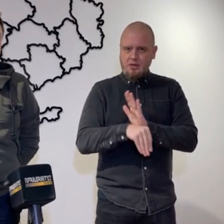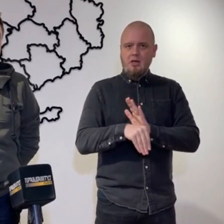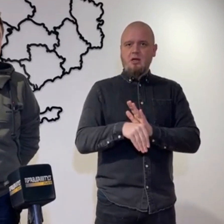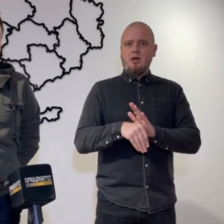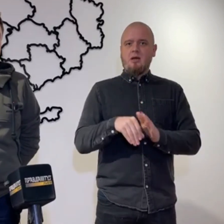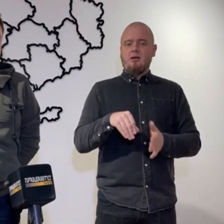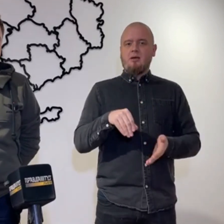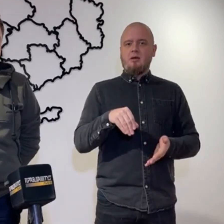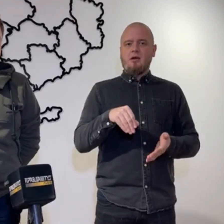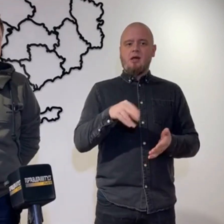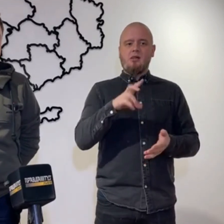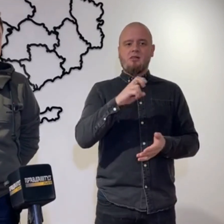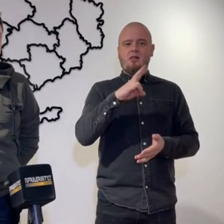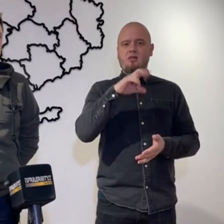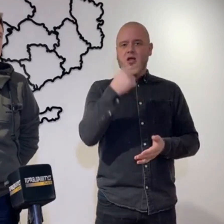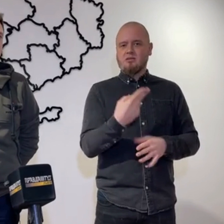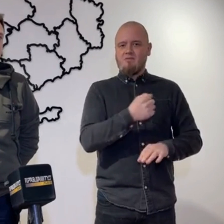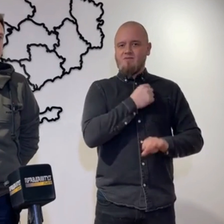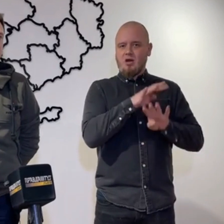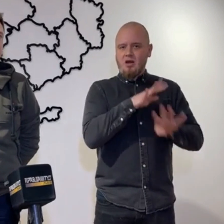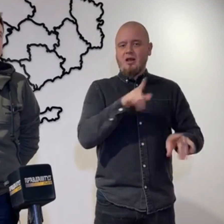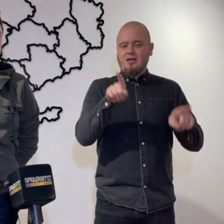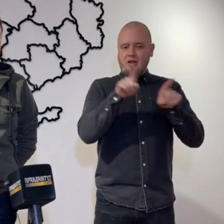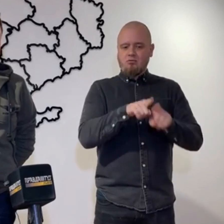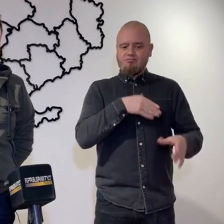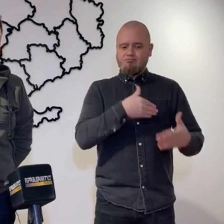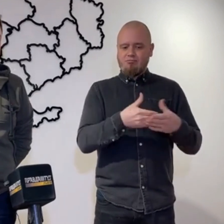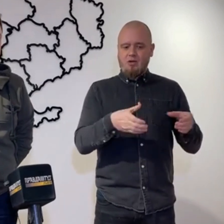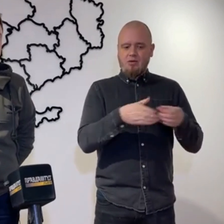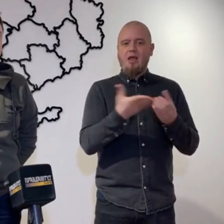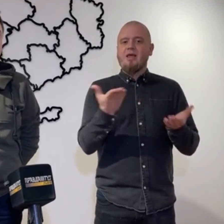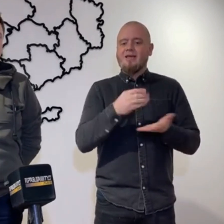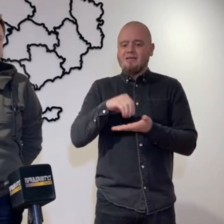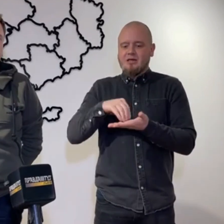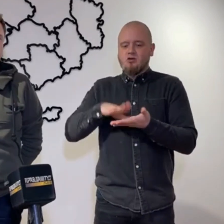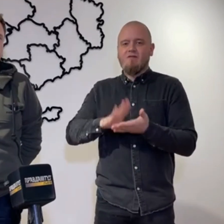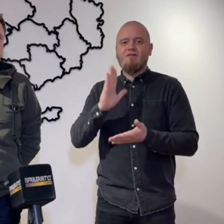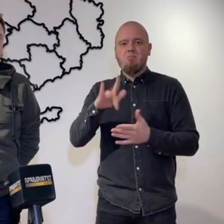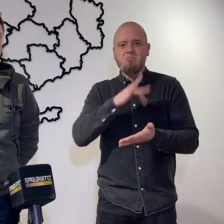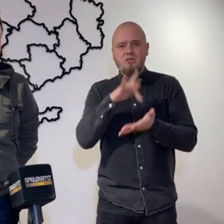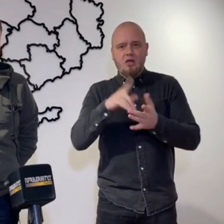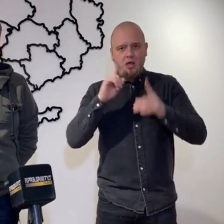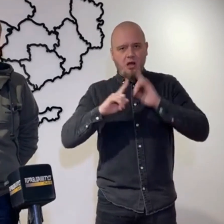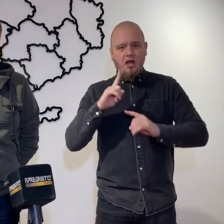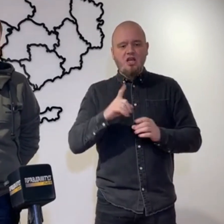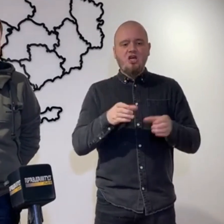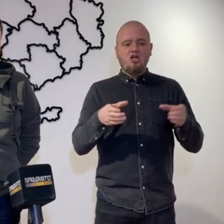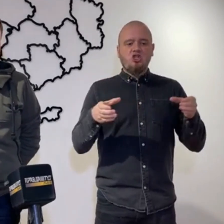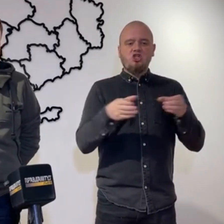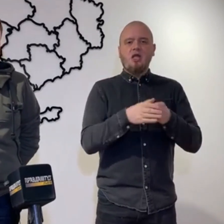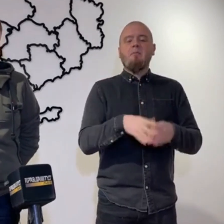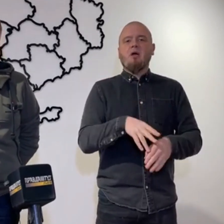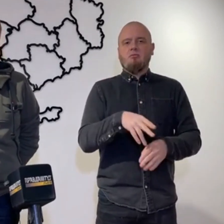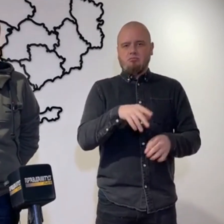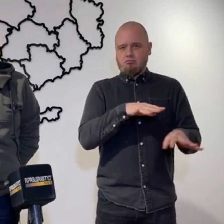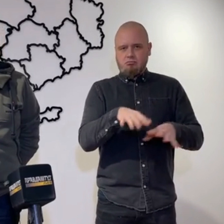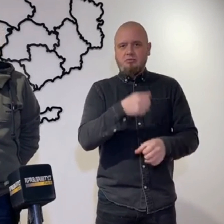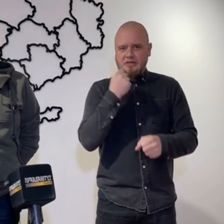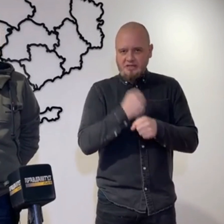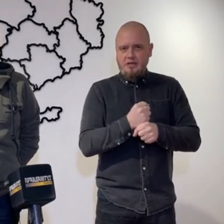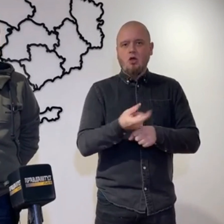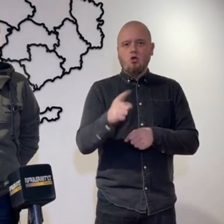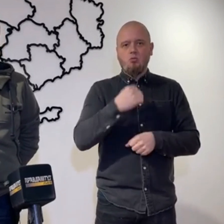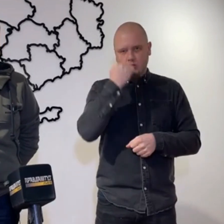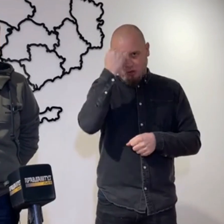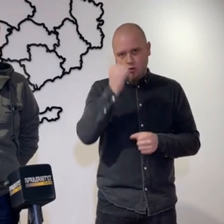Нацполіції, Нацгвардії, також добровільчих батальйонів, які зареєструвалися в міській раді. Штаб діє, тому